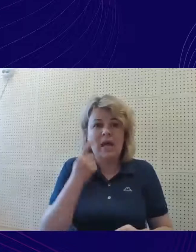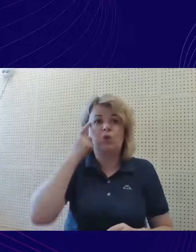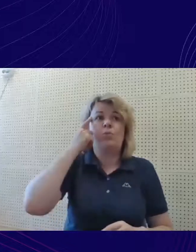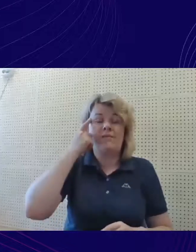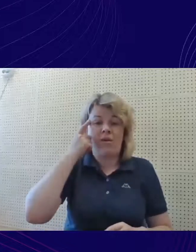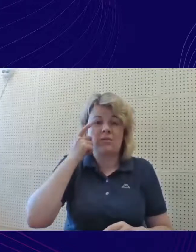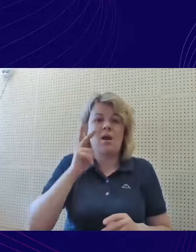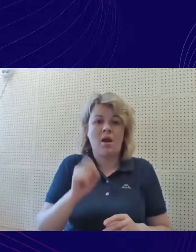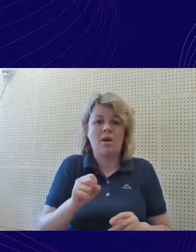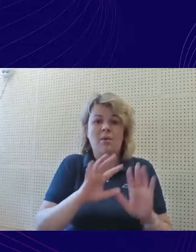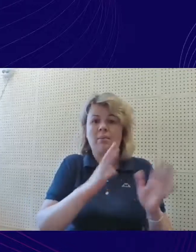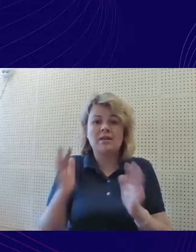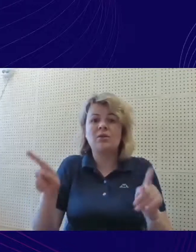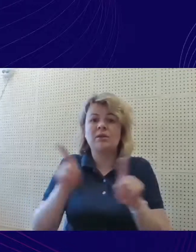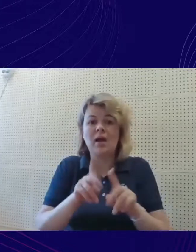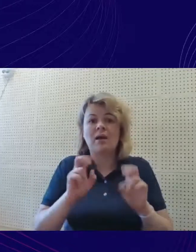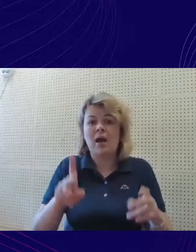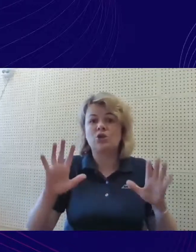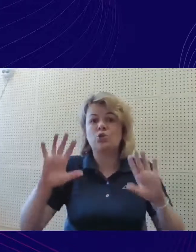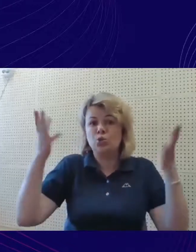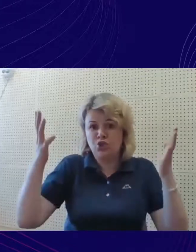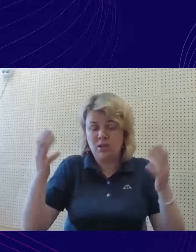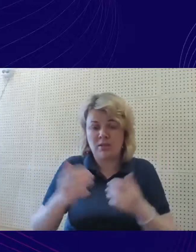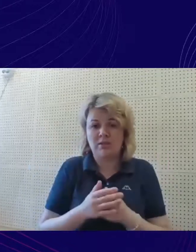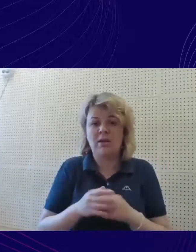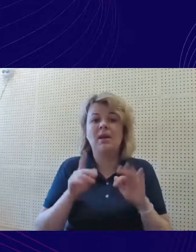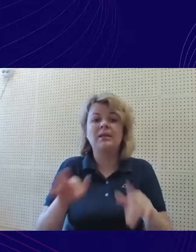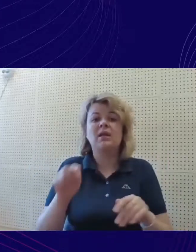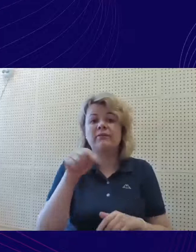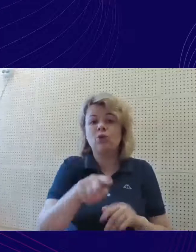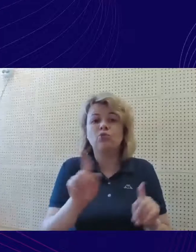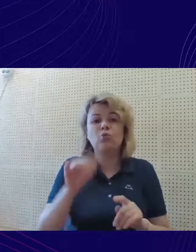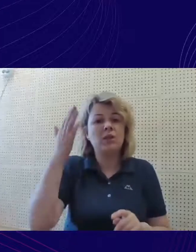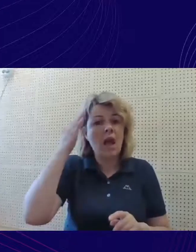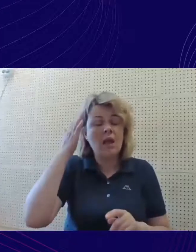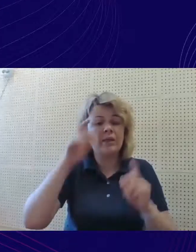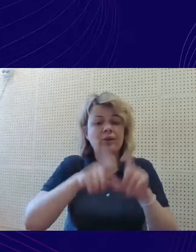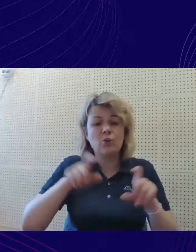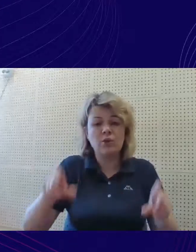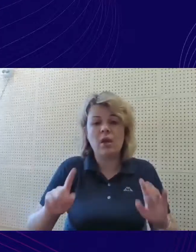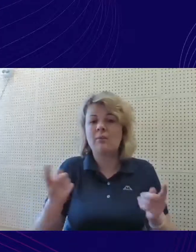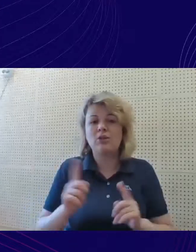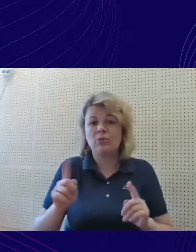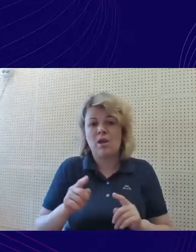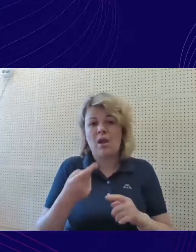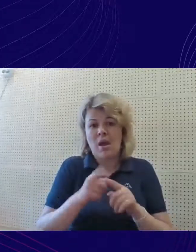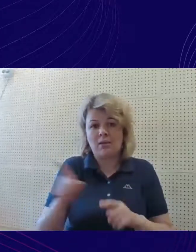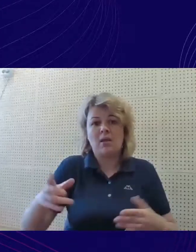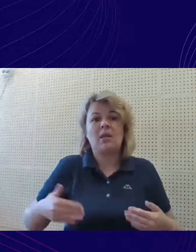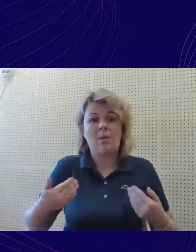задумывалось, а так, как случилось. Но дело в том, что у талантливых людей почему-то это идет на пользу